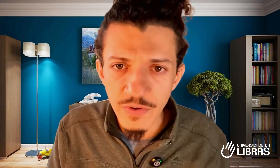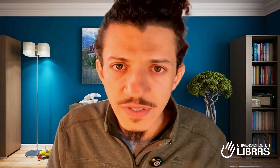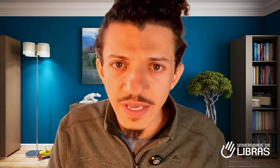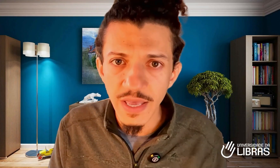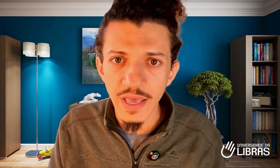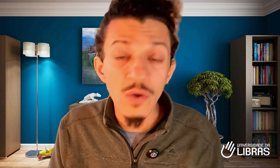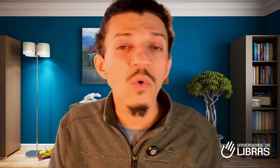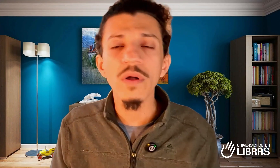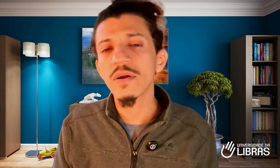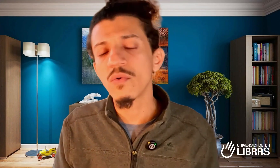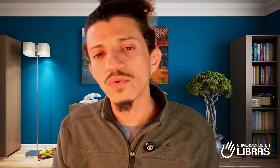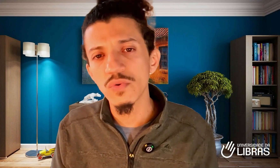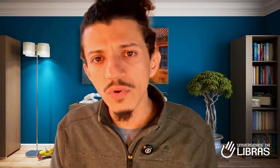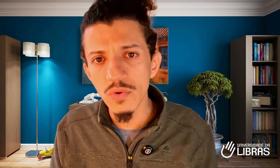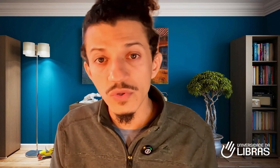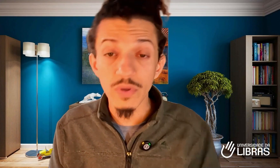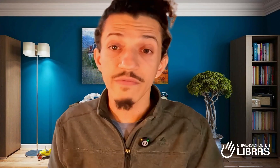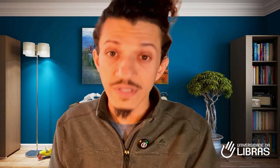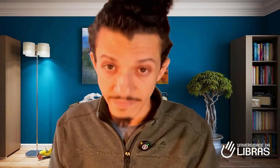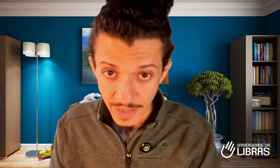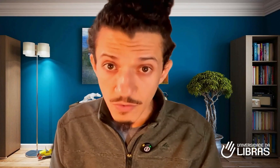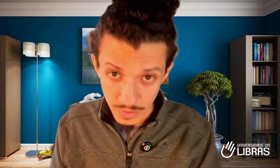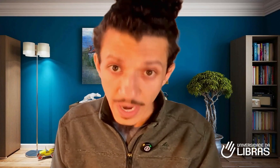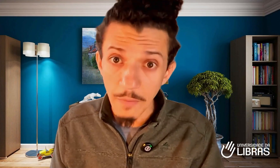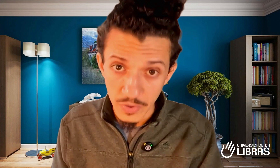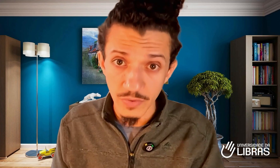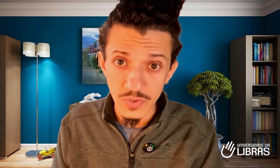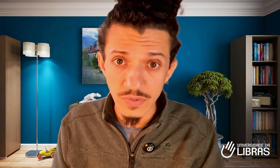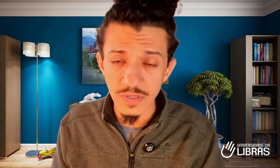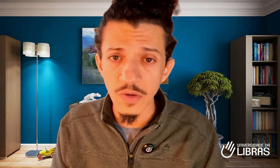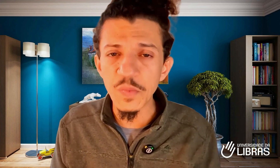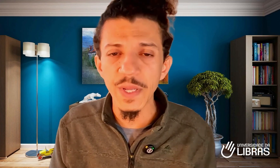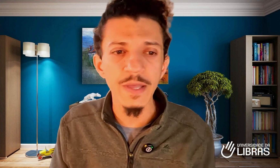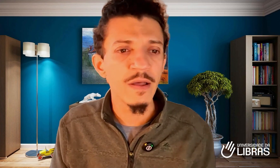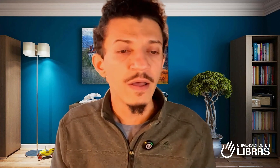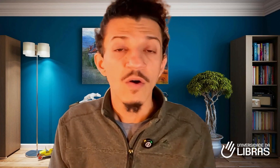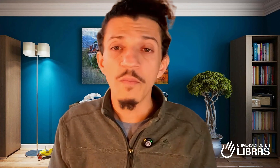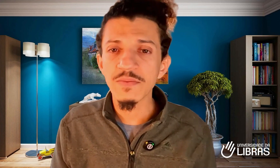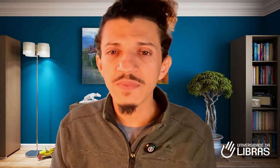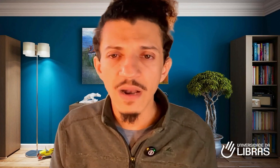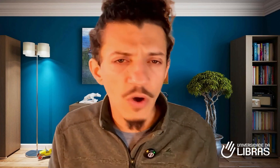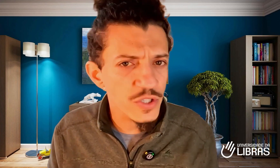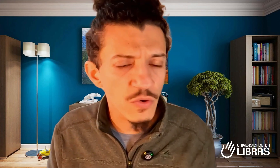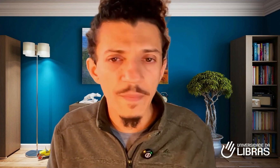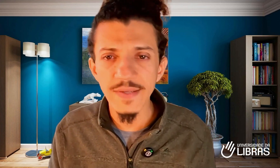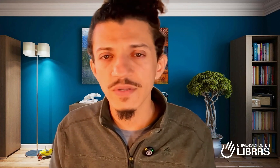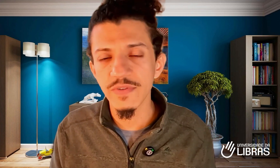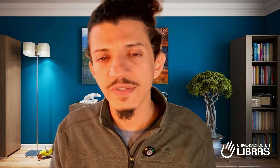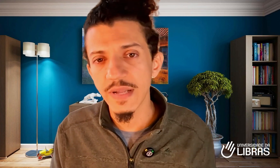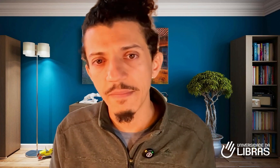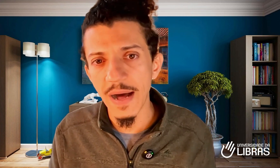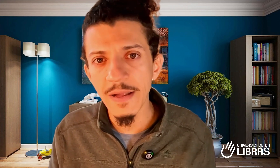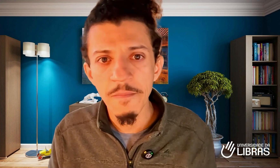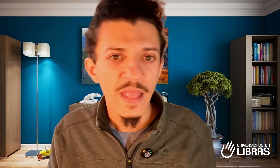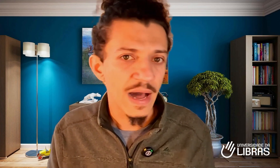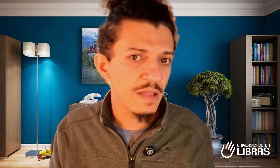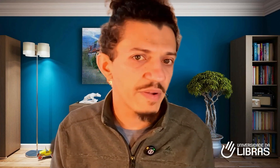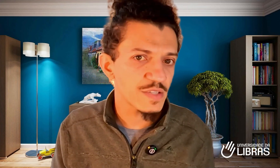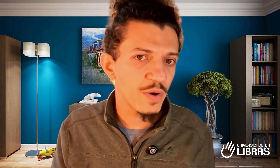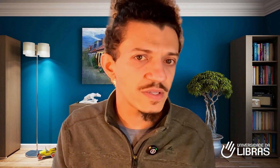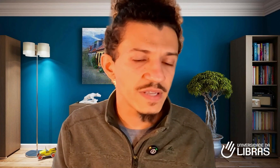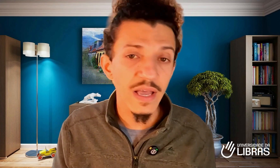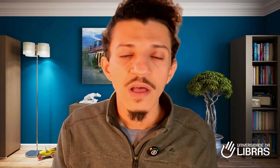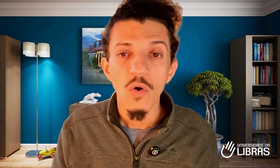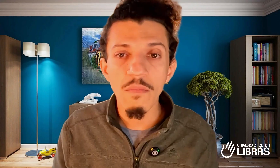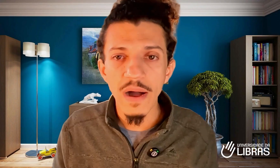que você encontra com os surdos ou que você vai encontrar, porque os surdos estão por aí, ou mesmo na loja, no comércio onde você trabalha, a Libras